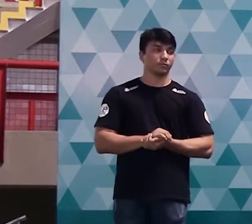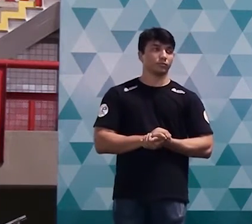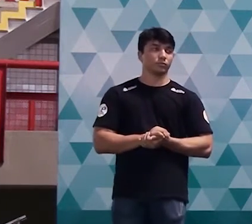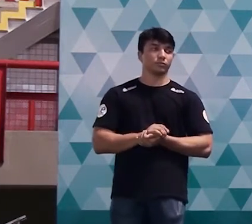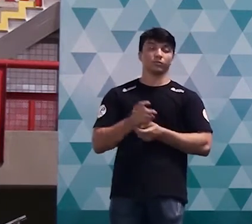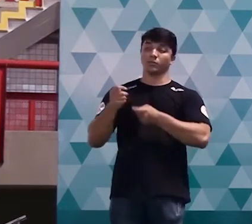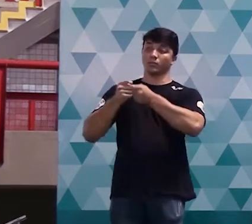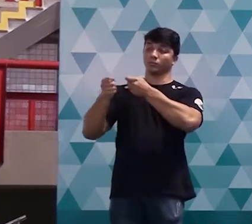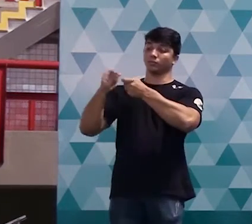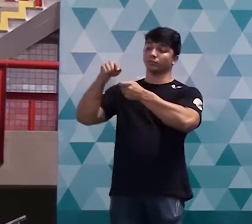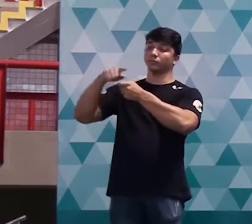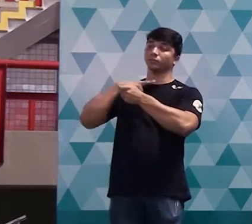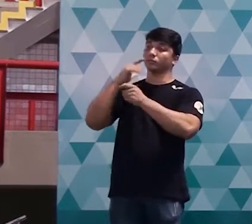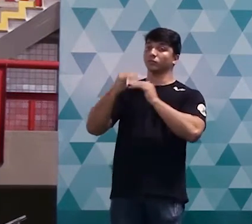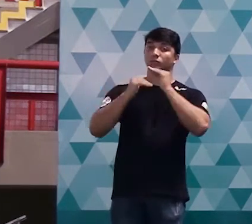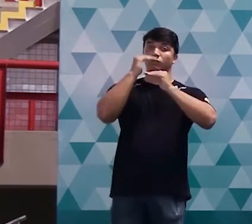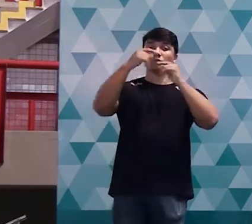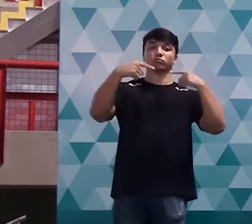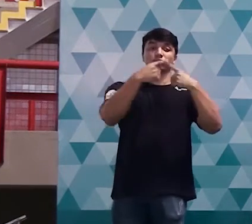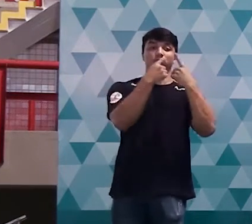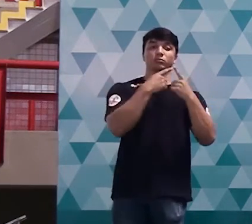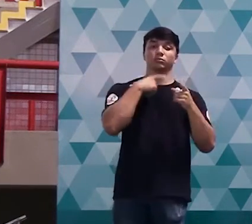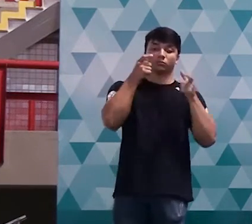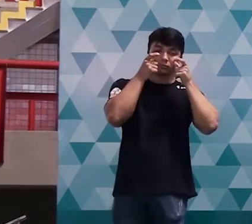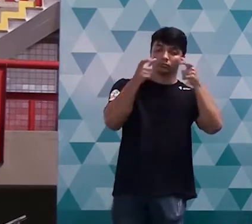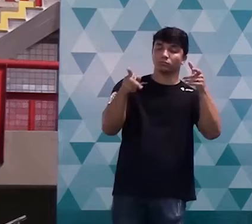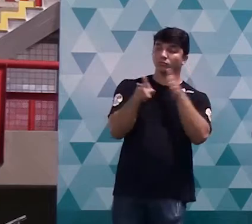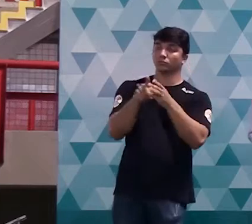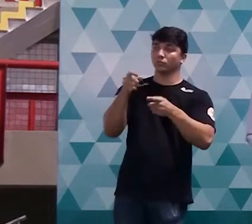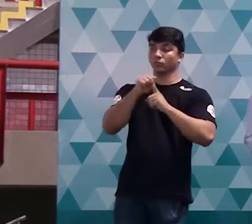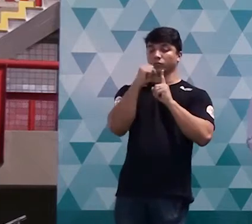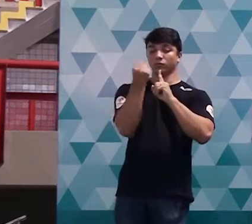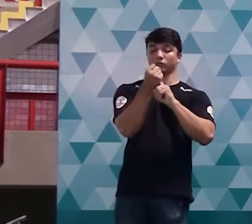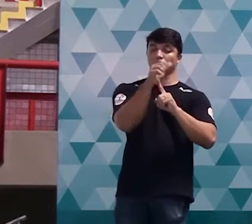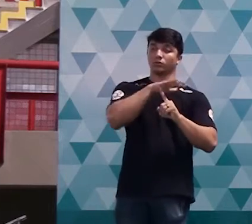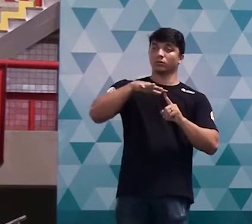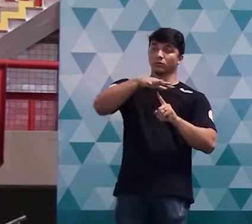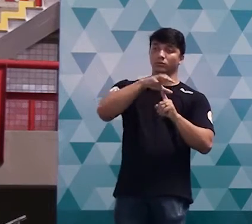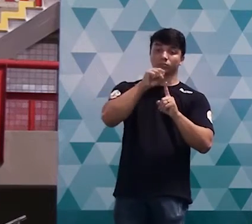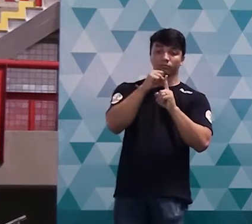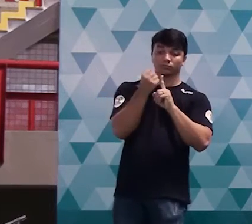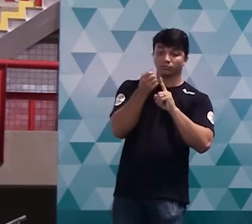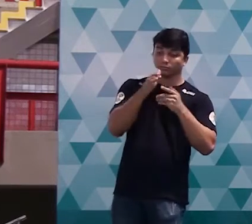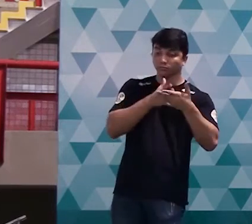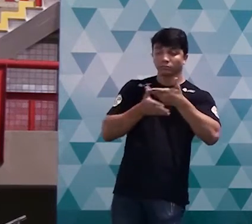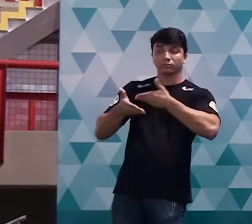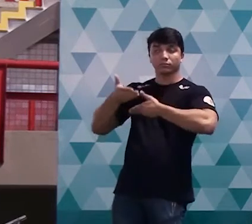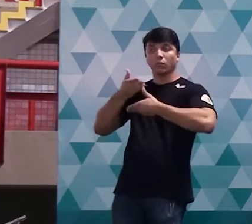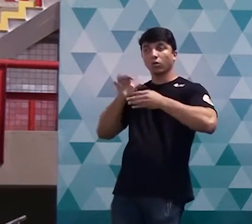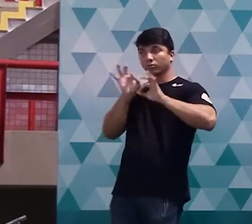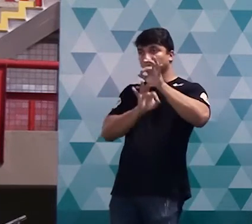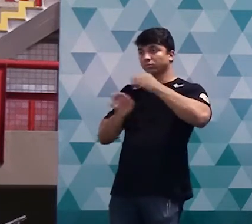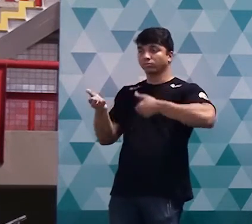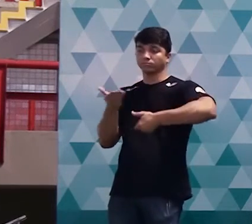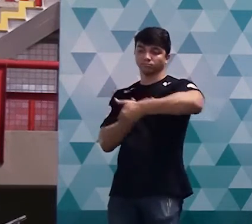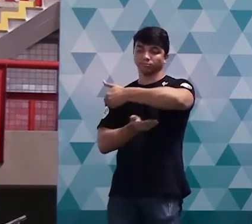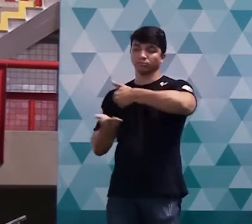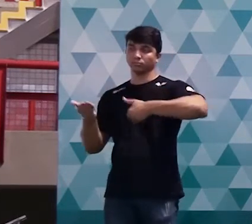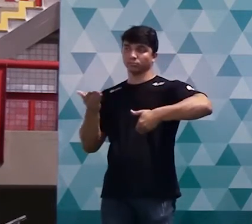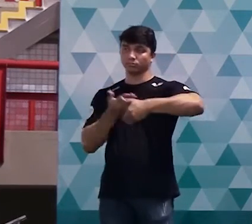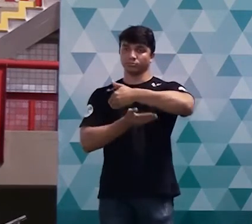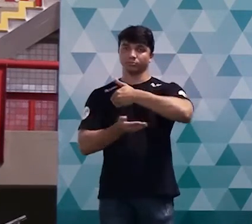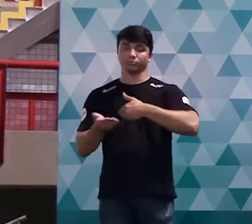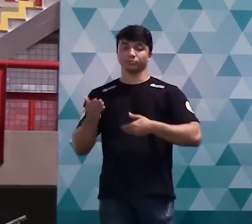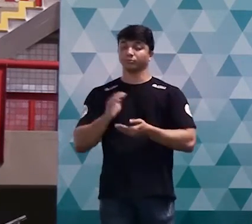A economia se desenvolve de acordo com os interesses da sociedade e a sociedade se organiza de acordo com a organização da